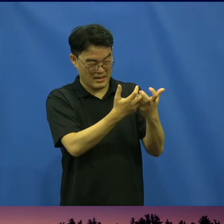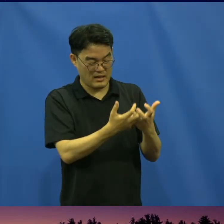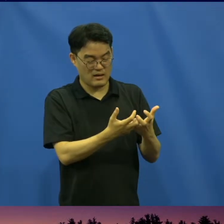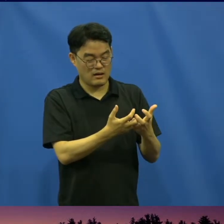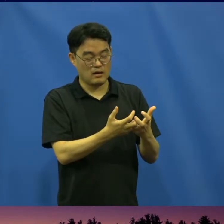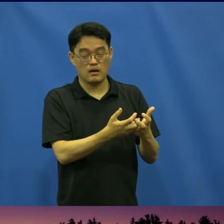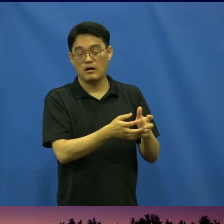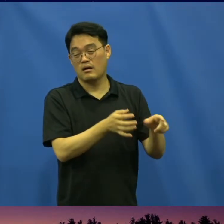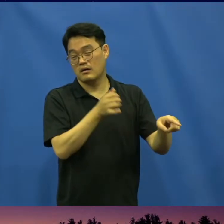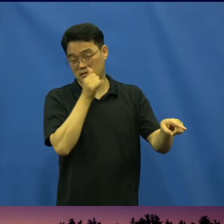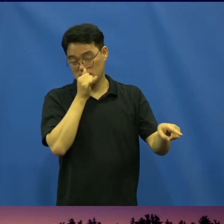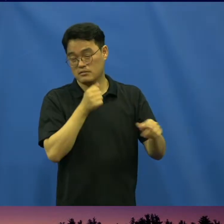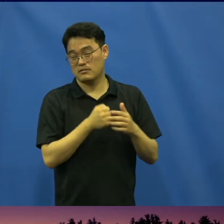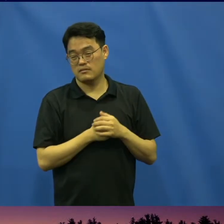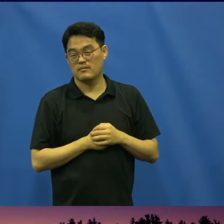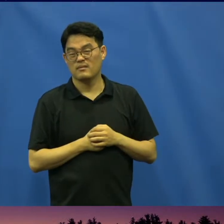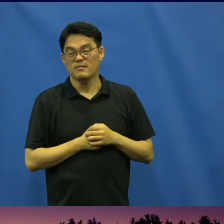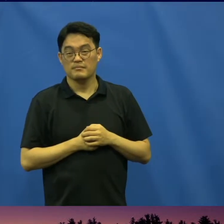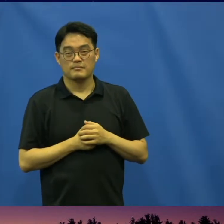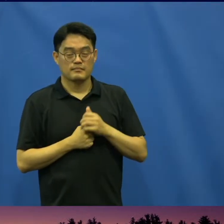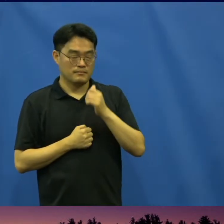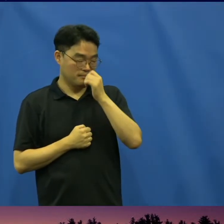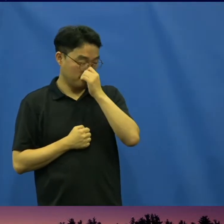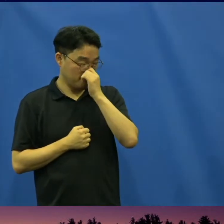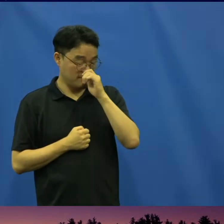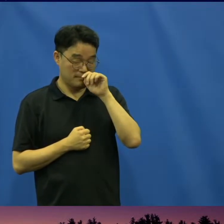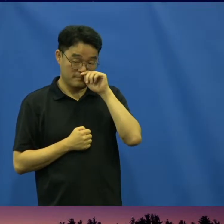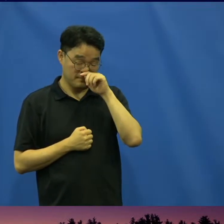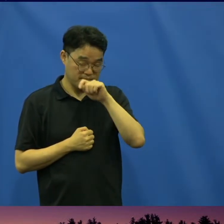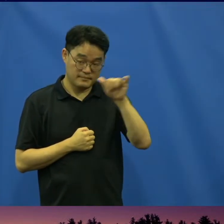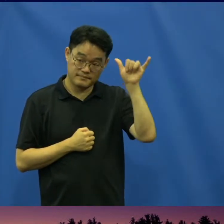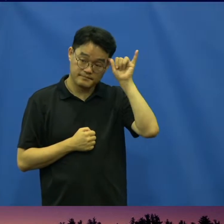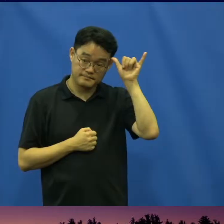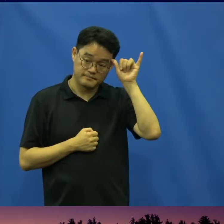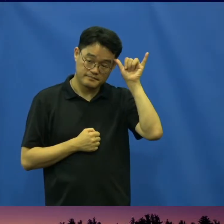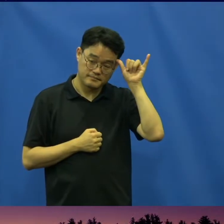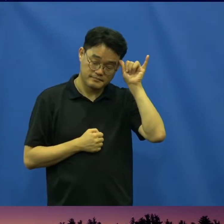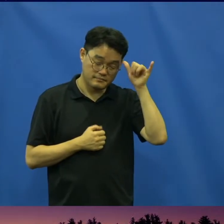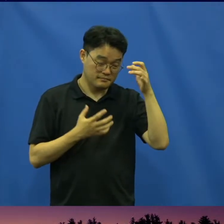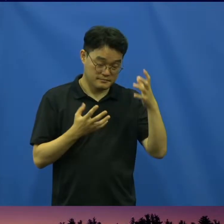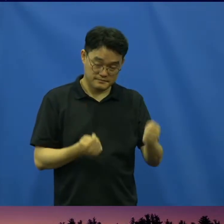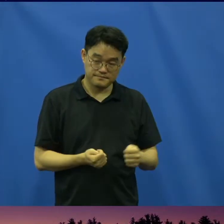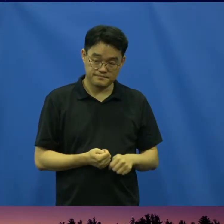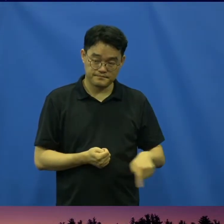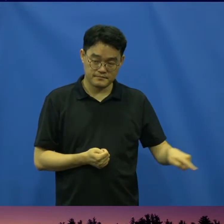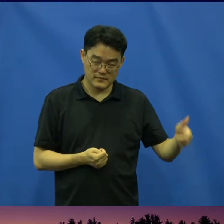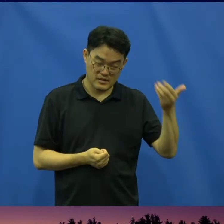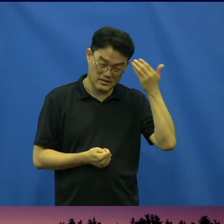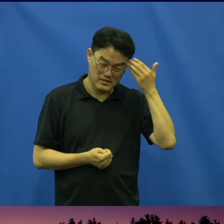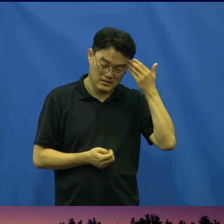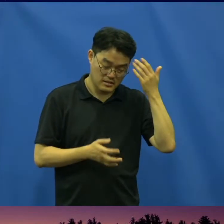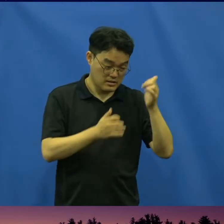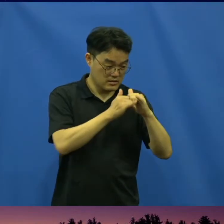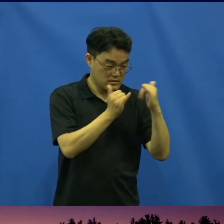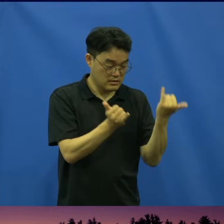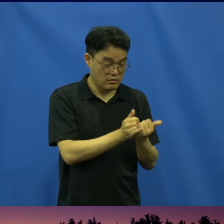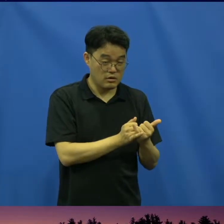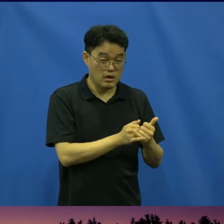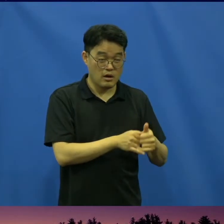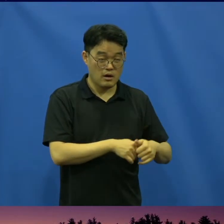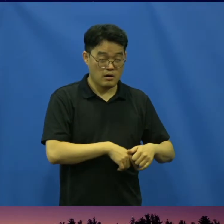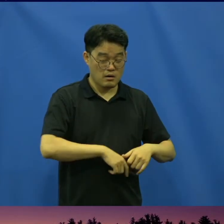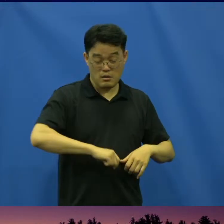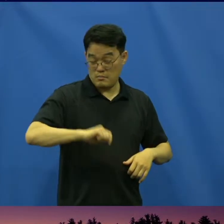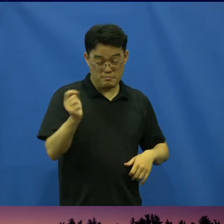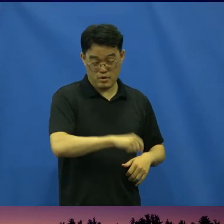어마어마해요. 이제는 이 챗 GPT가 막을 수 없게 됐어요. 이제 이 챗 GPT를 이용한 지식의 사회는 속도를 느낄